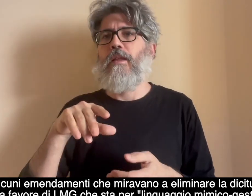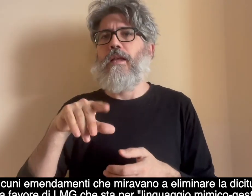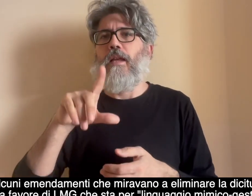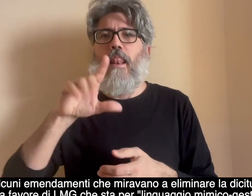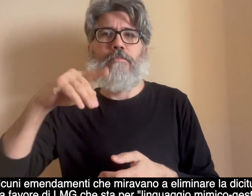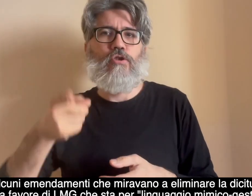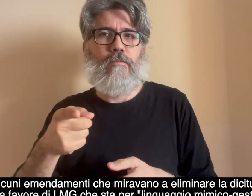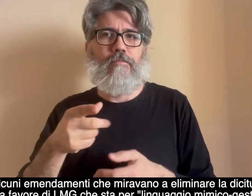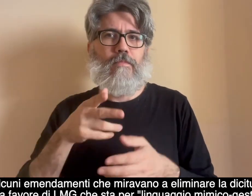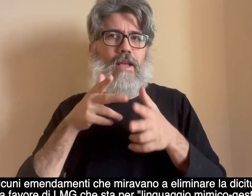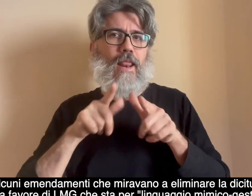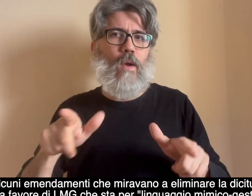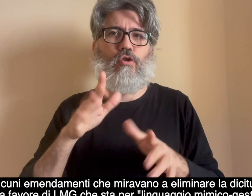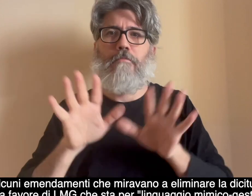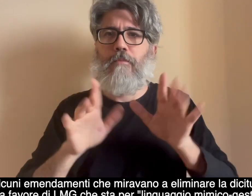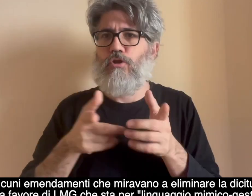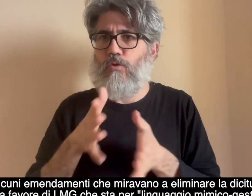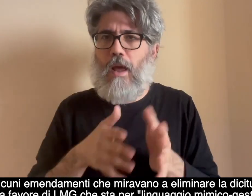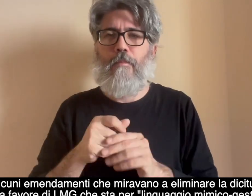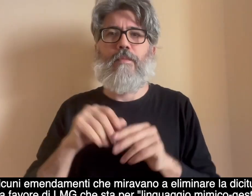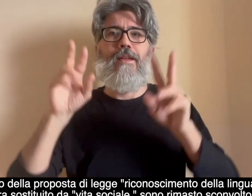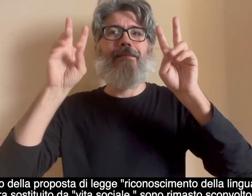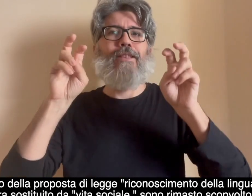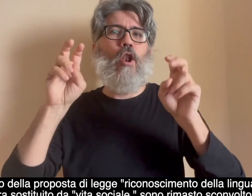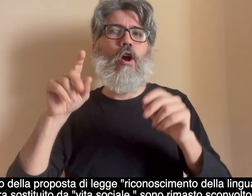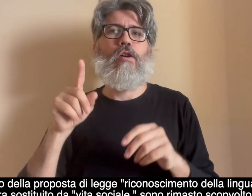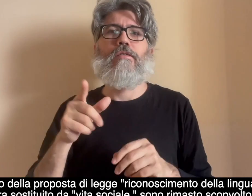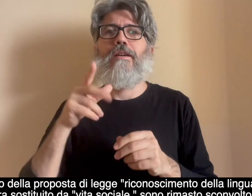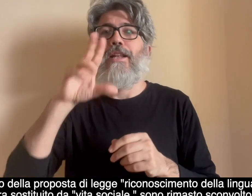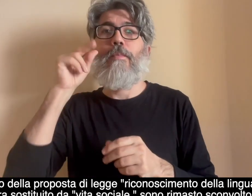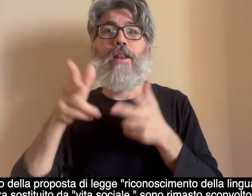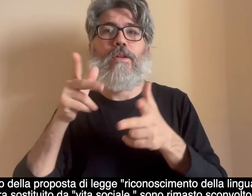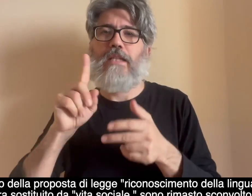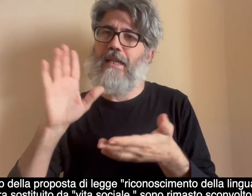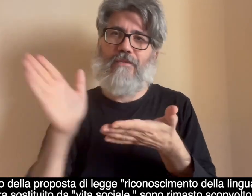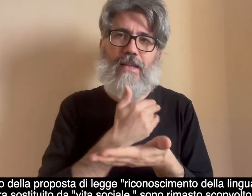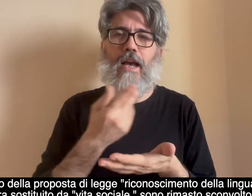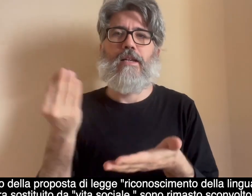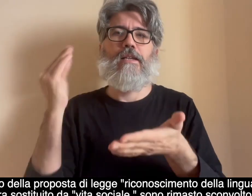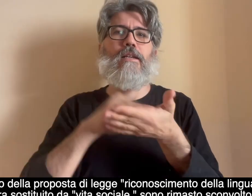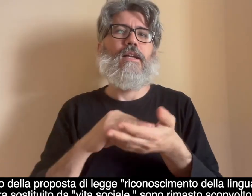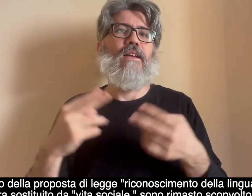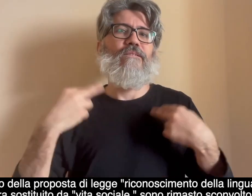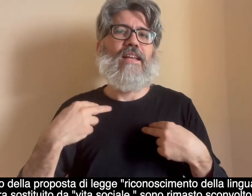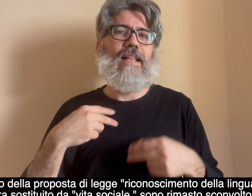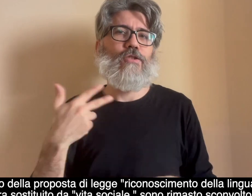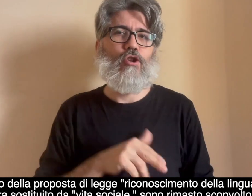lng che sta per linguaggio mimico gestuale il titolo della proposta di legge il riconoscimento della lingua dei segni era stato sostituito da vita